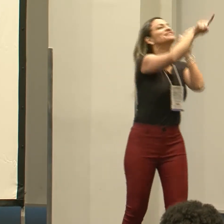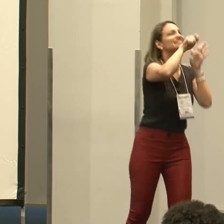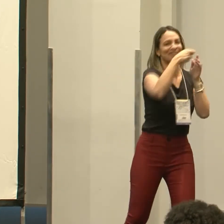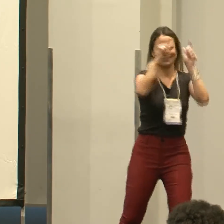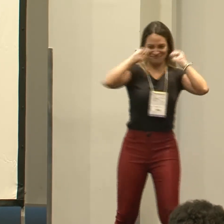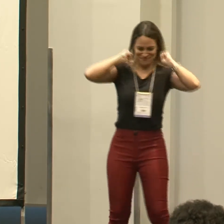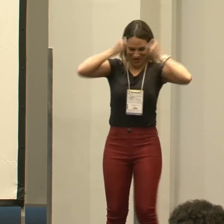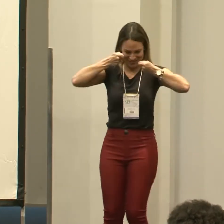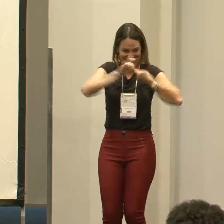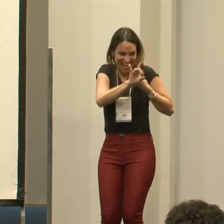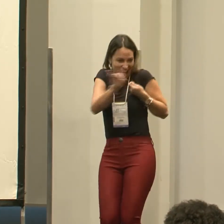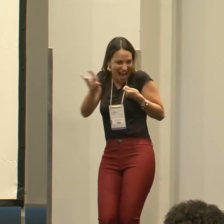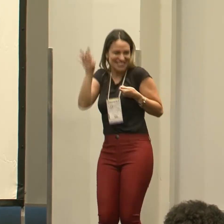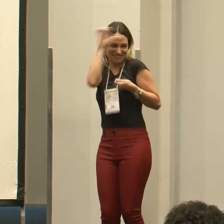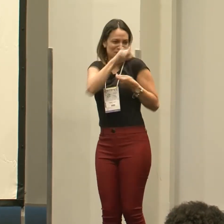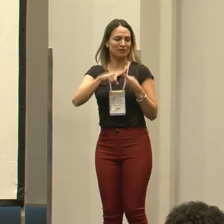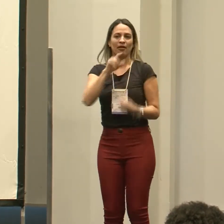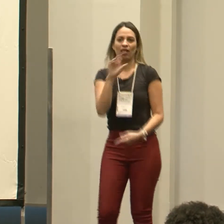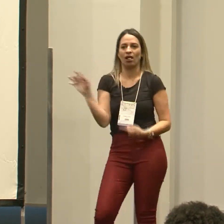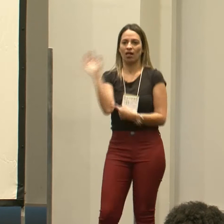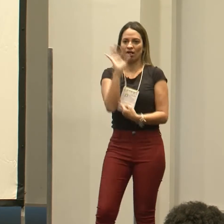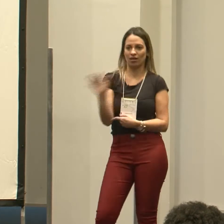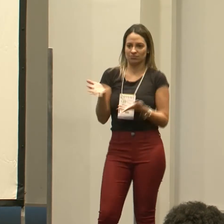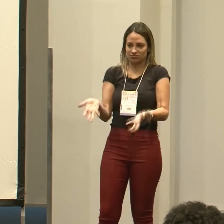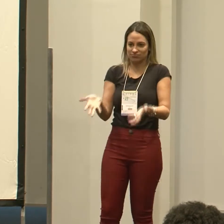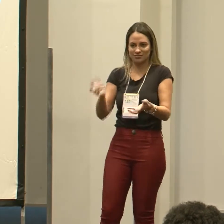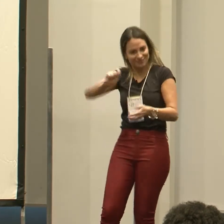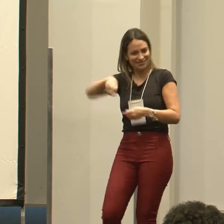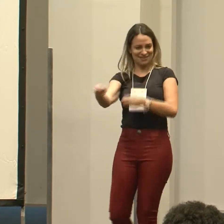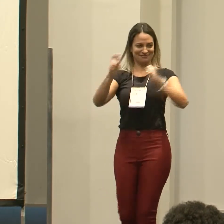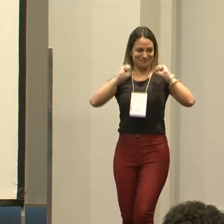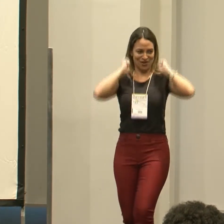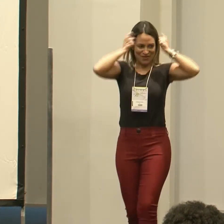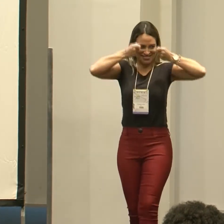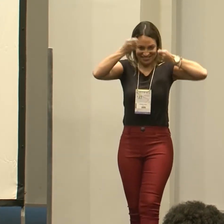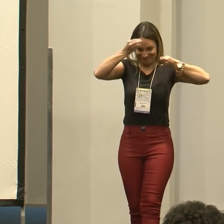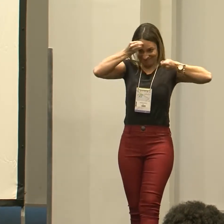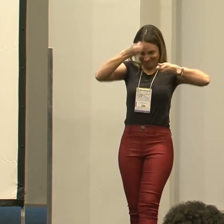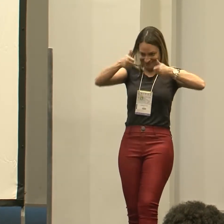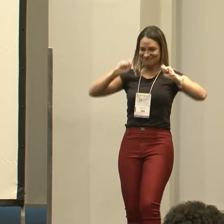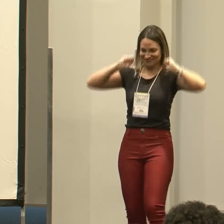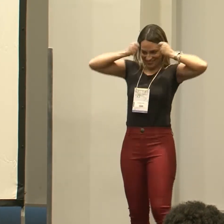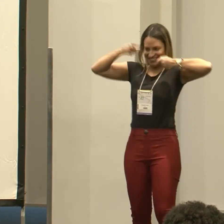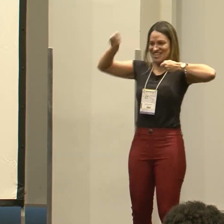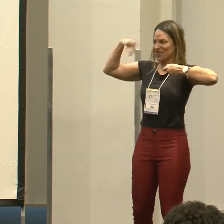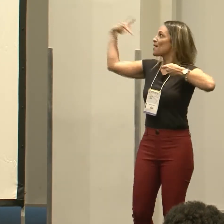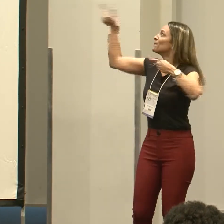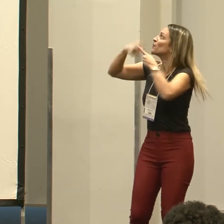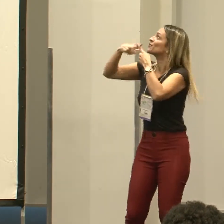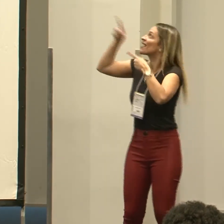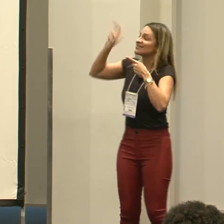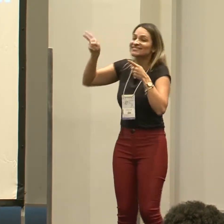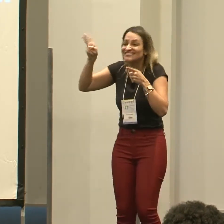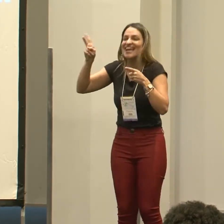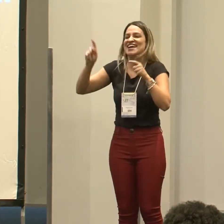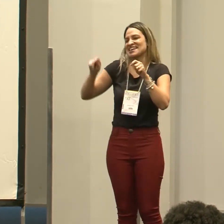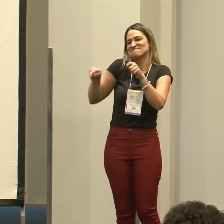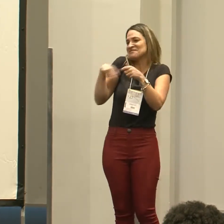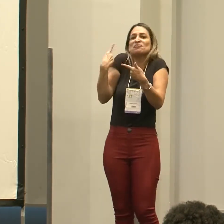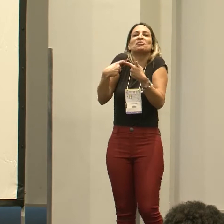Porque não, eu comecei a perguntar os sinais de cada personagem, porque não dá para ficar fazendo datilologia, né? Muito complicado isso. Então, esse é o sinal de